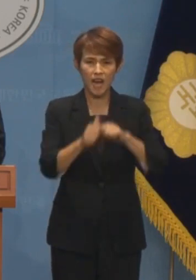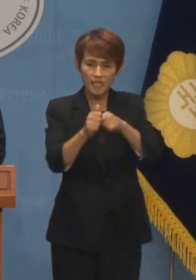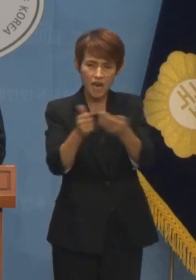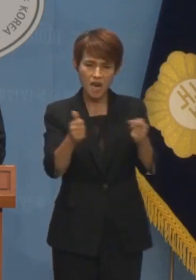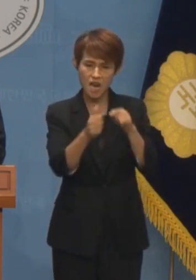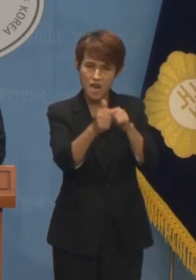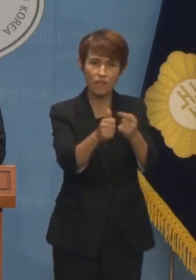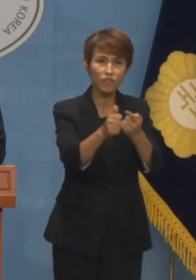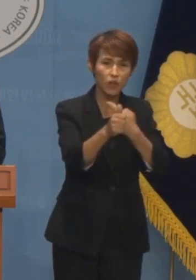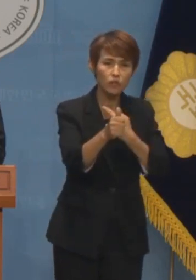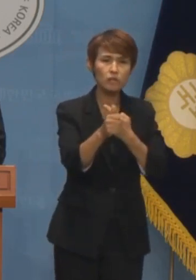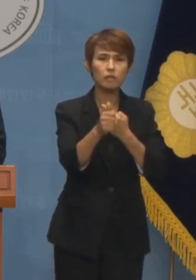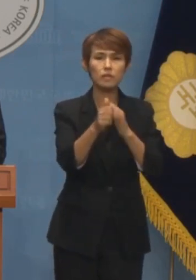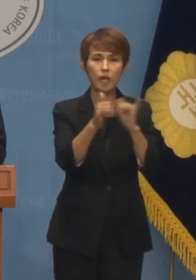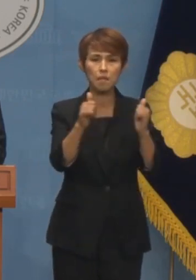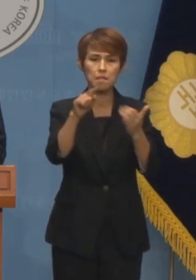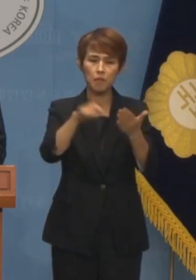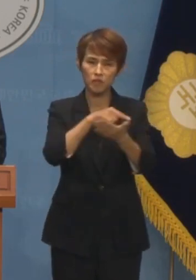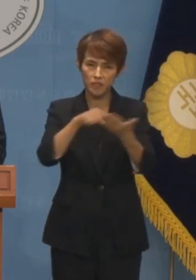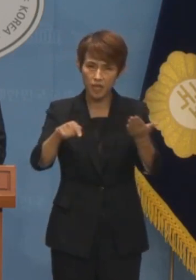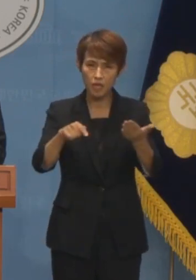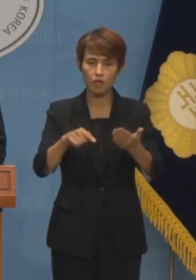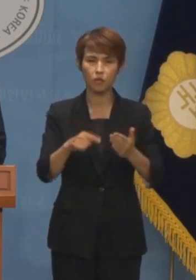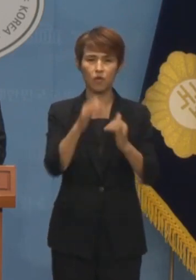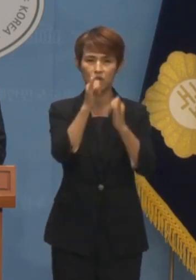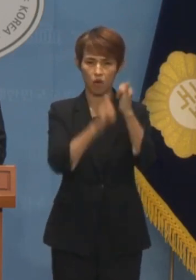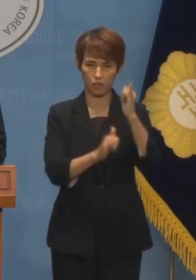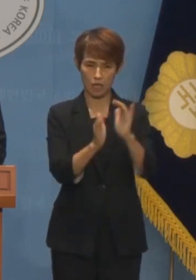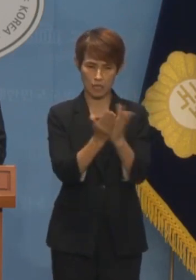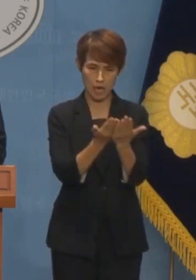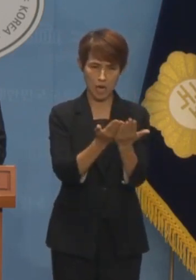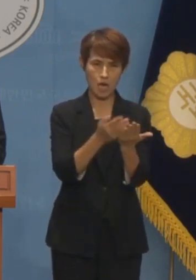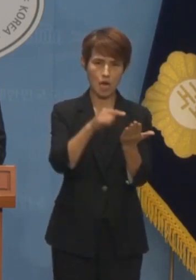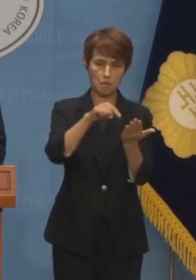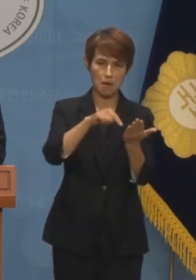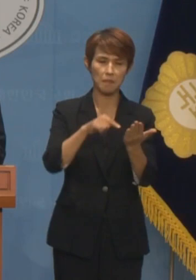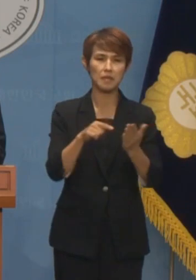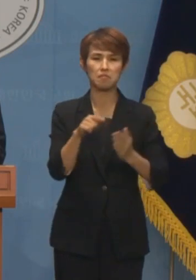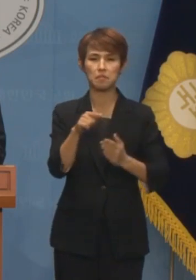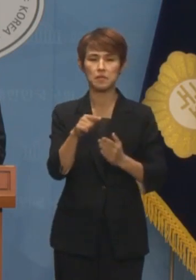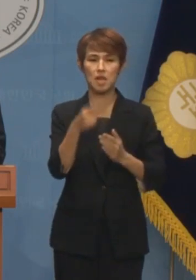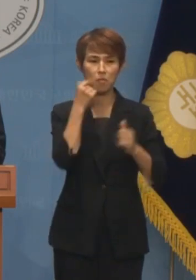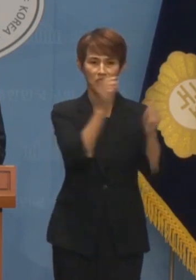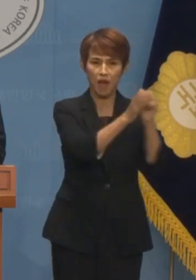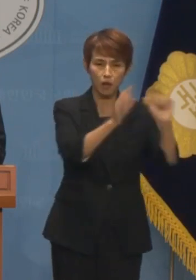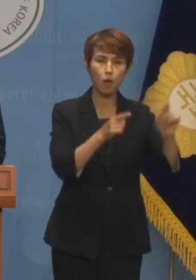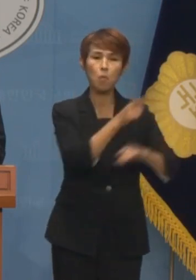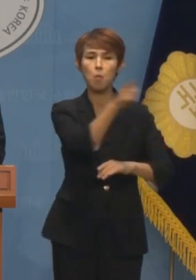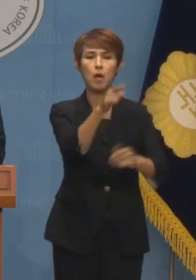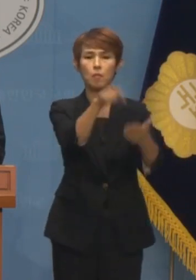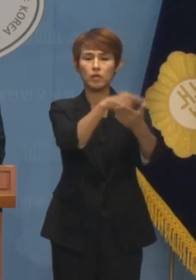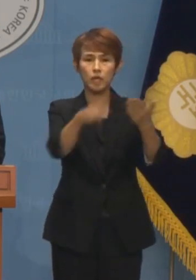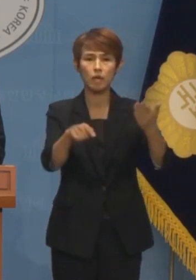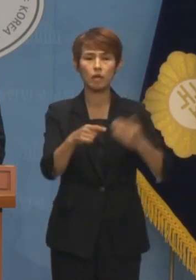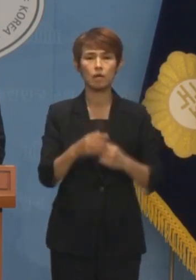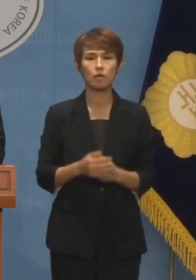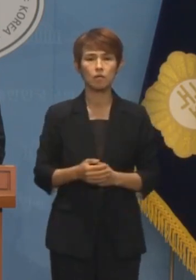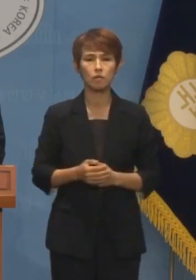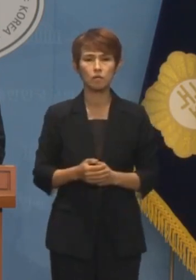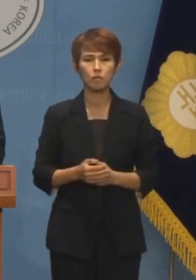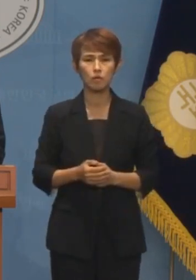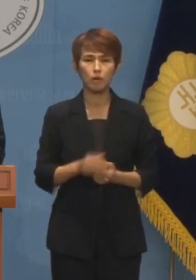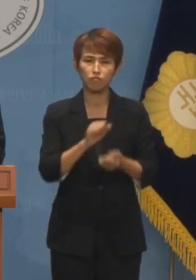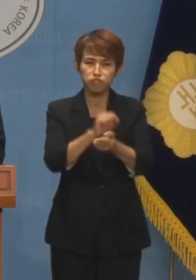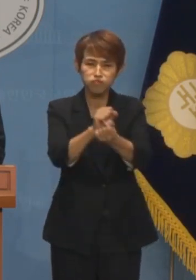강제징용공 3자 변제, 역사 교과서 왜곡, 위안부 피해자와 독도 문제, 후쿠시마 원전 오염수